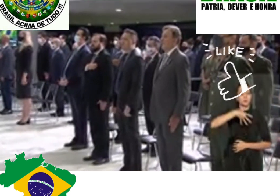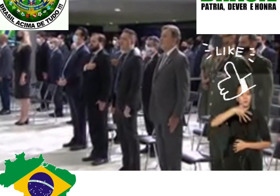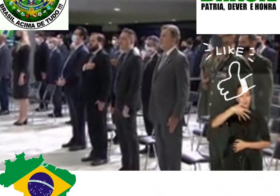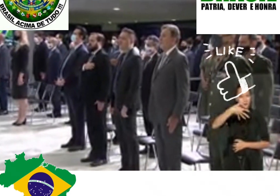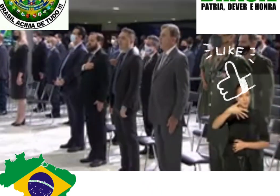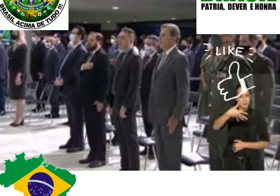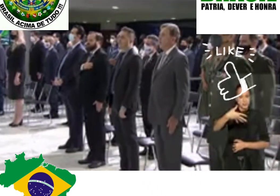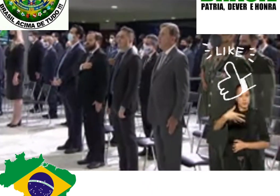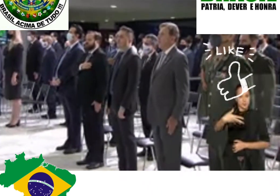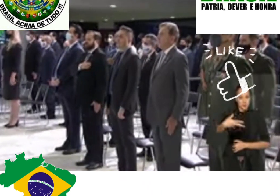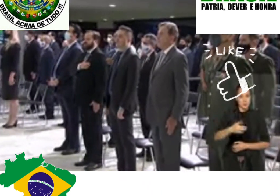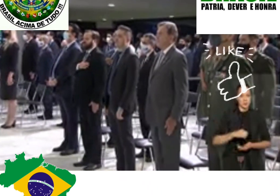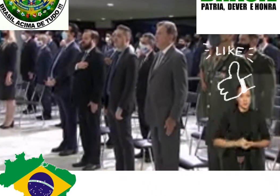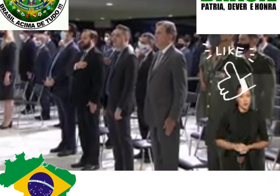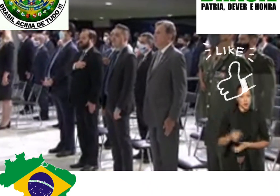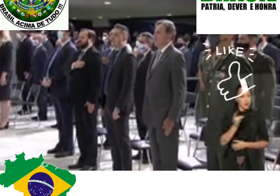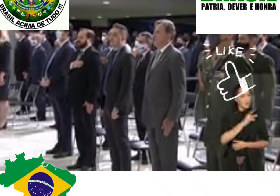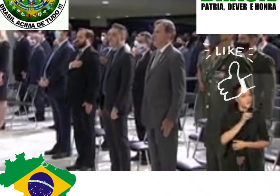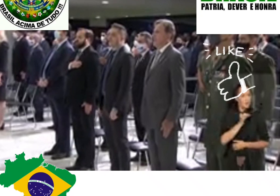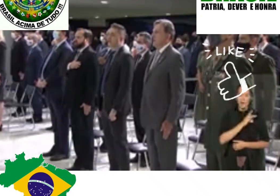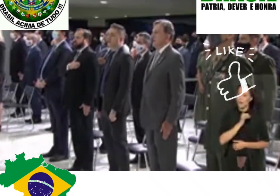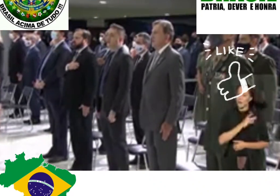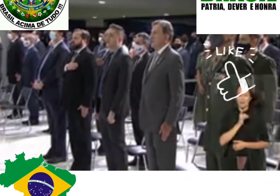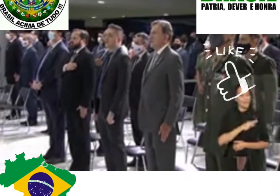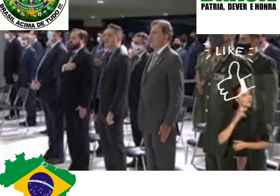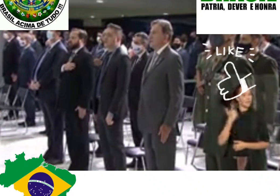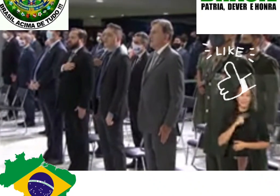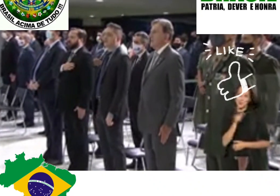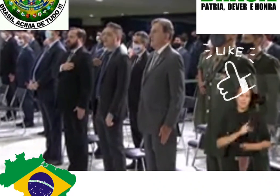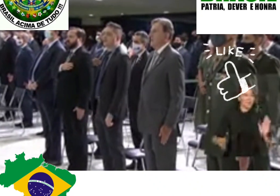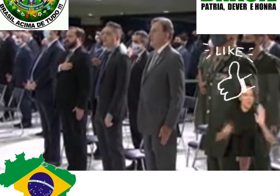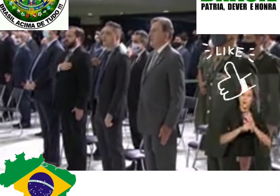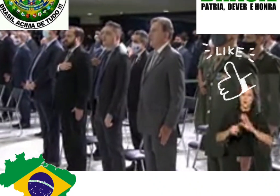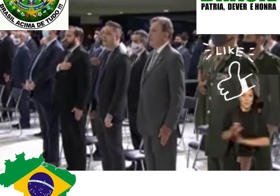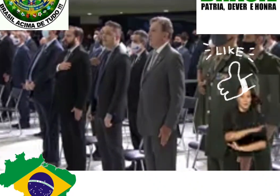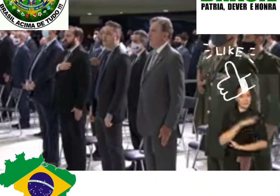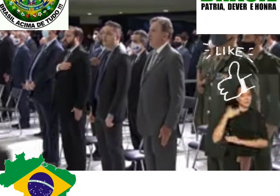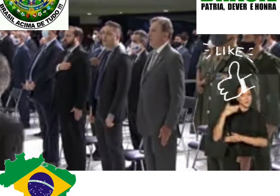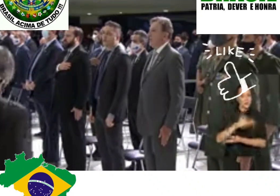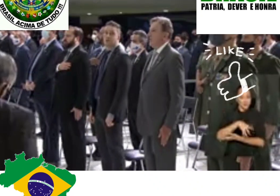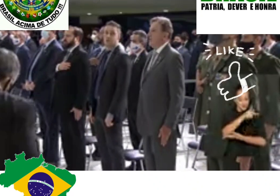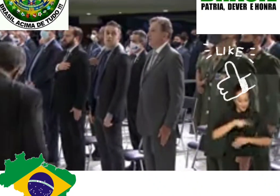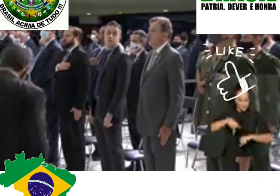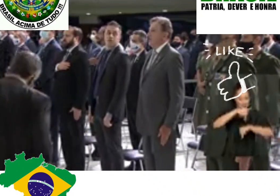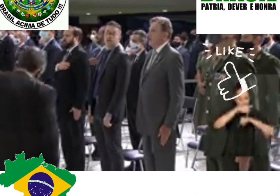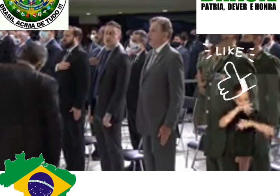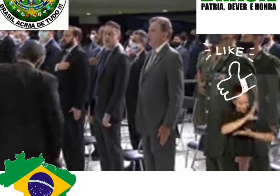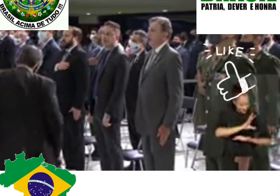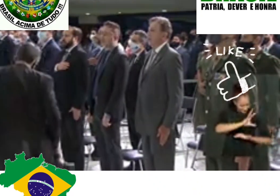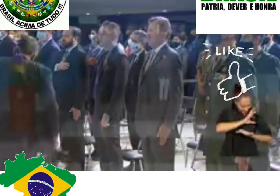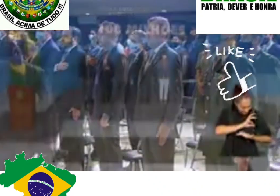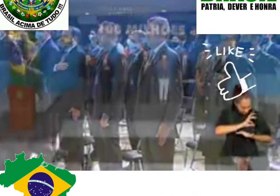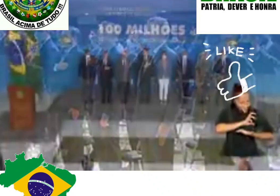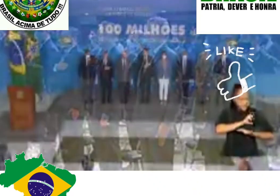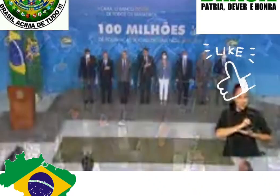teu não foge à luta, nem teme quem te adora a própria morte.